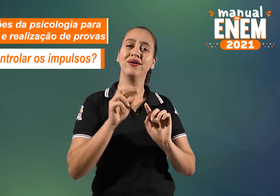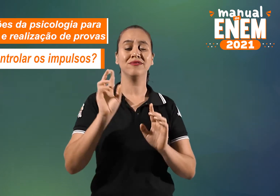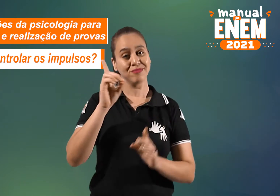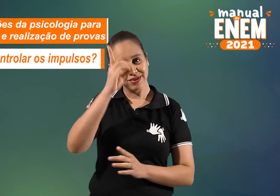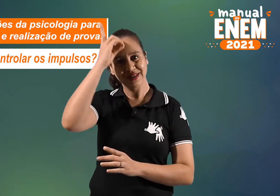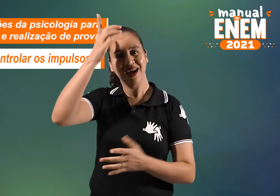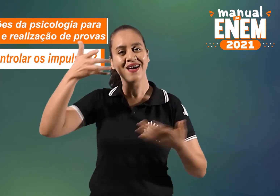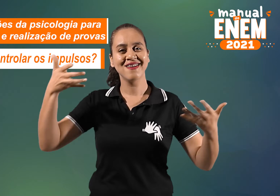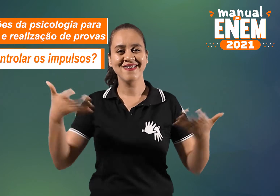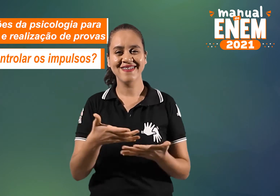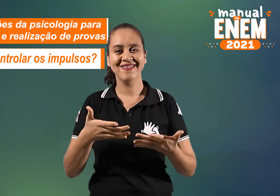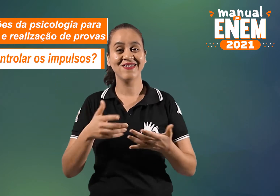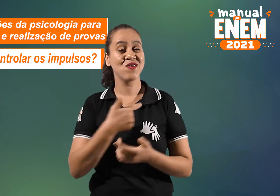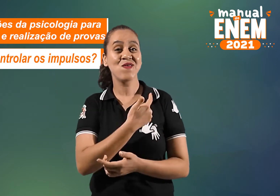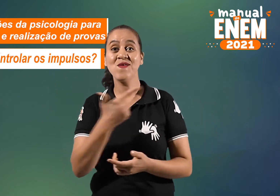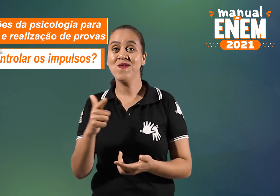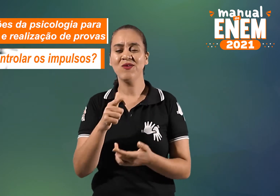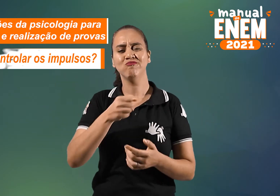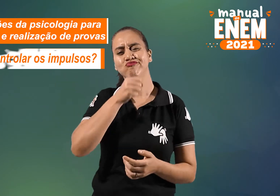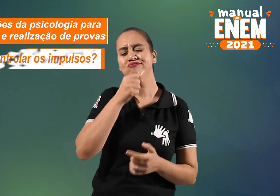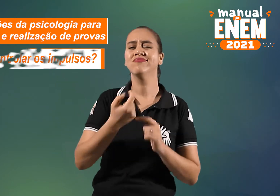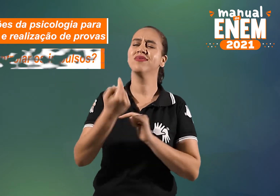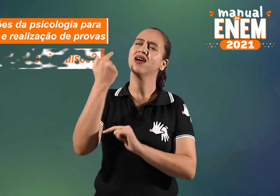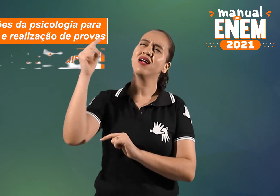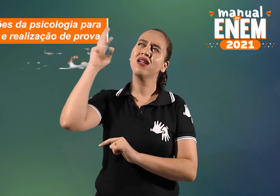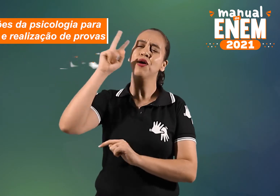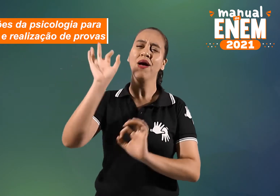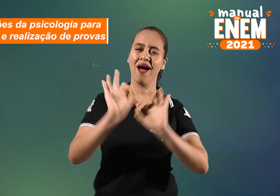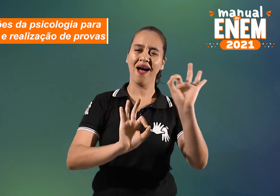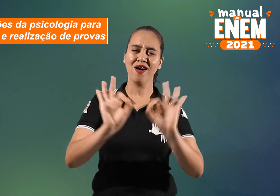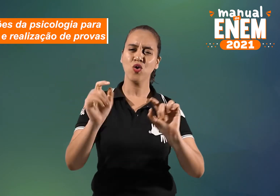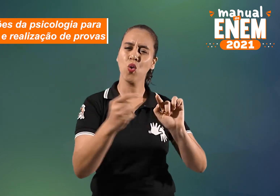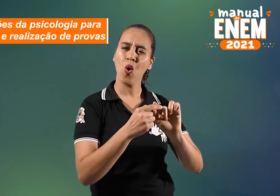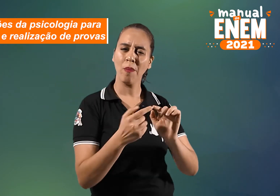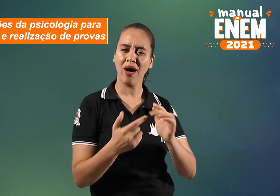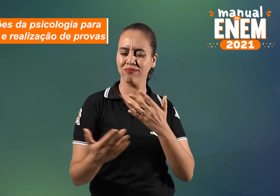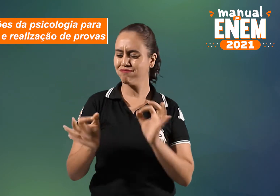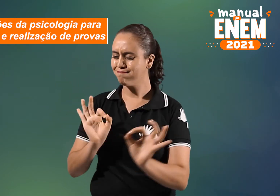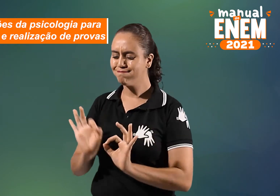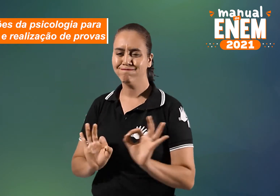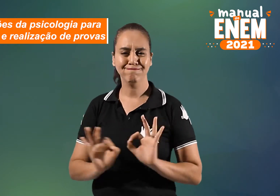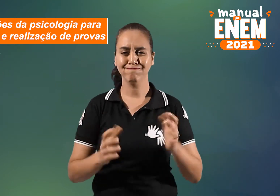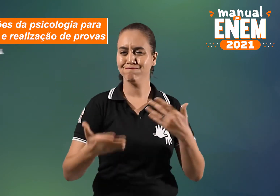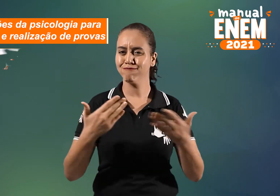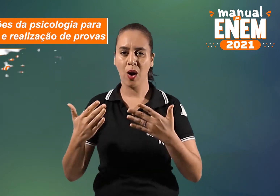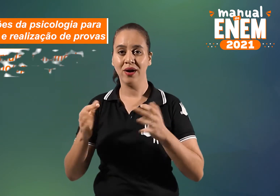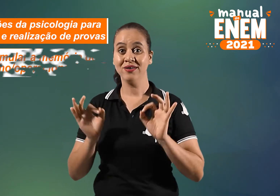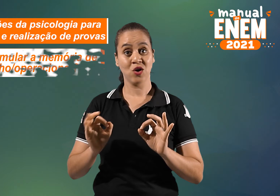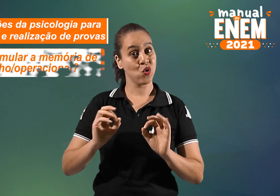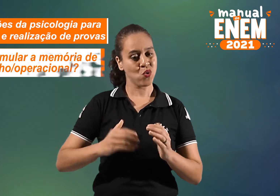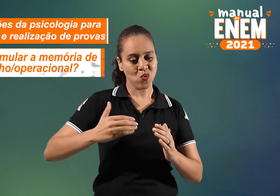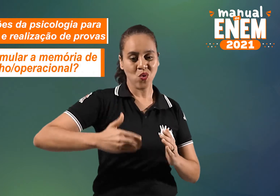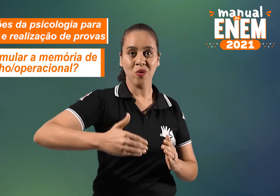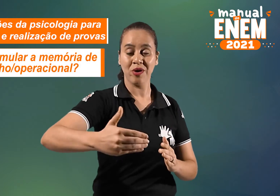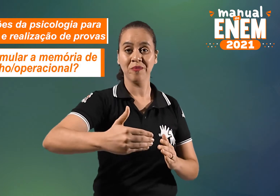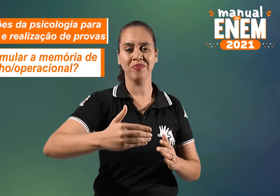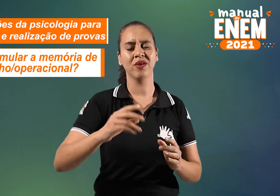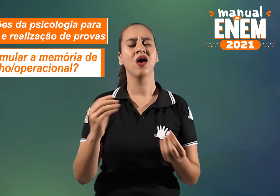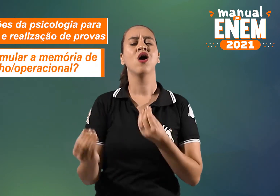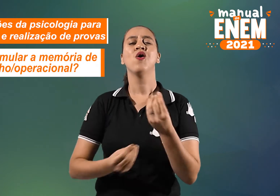integrar informações atuais com outras mais antigas e lembrar sequências ou ordens de acontecimentos. E como estimular a